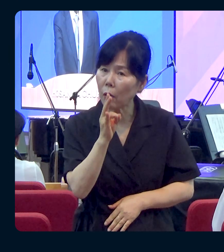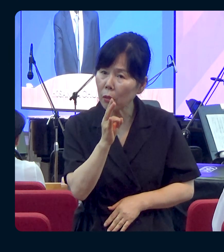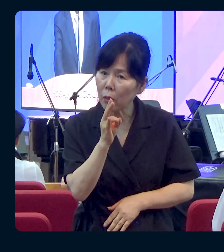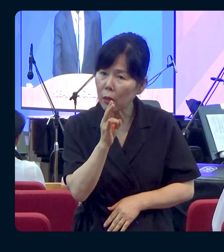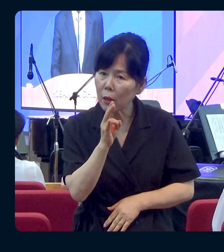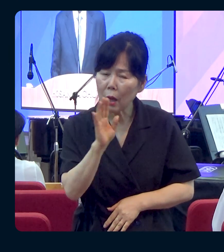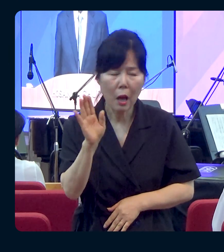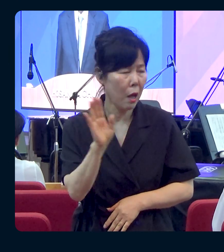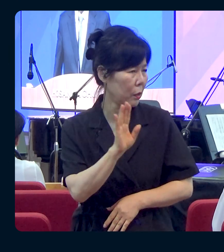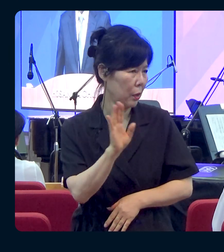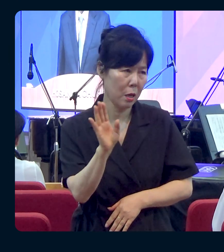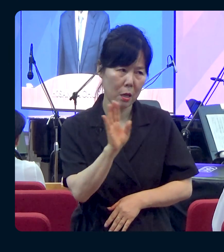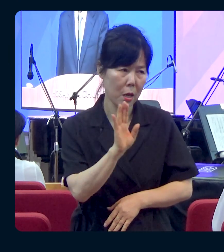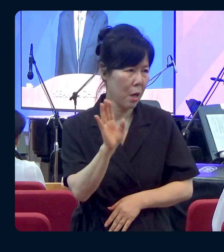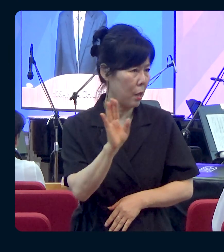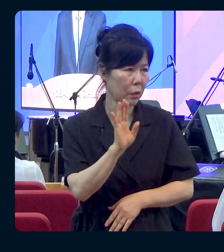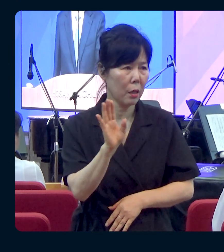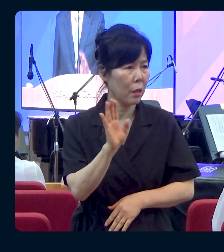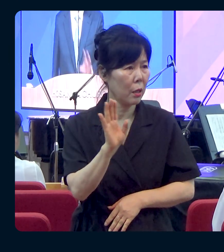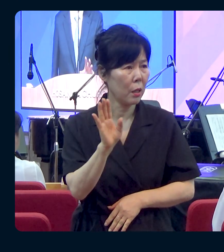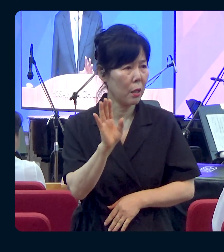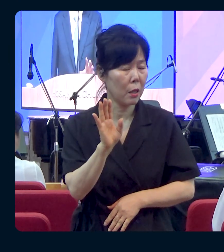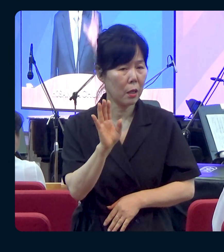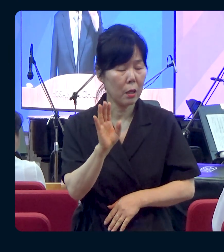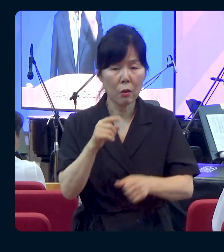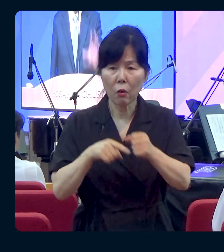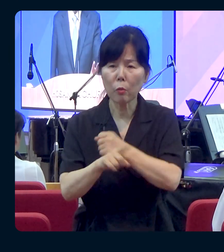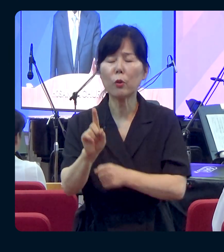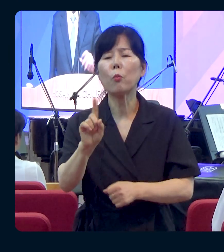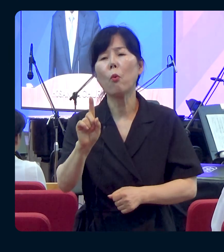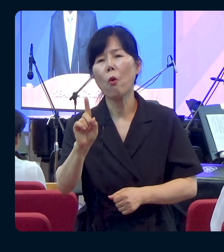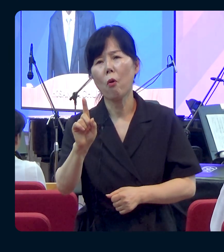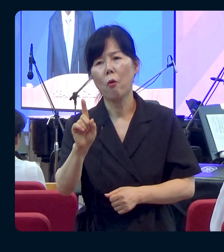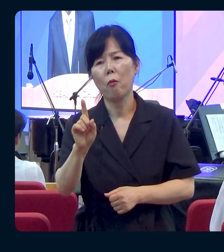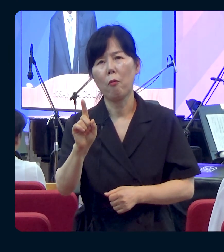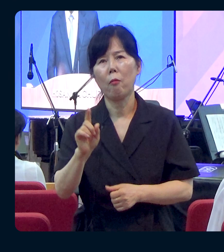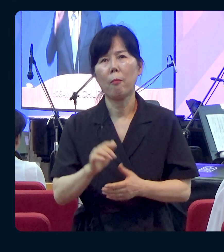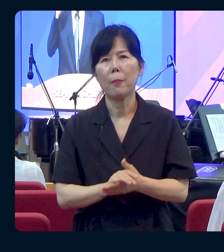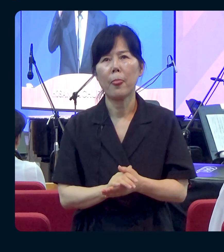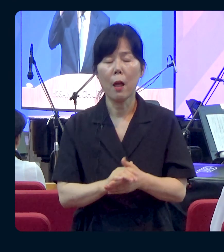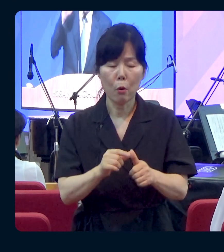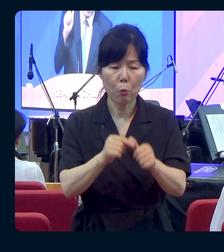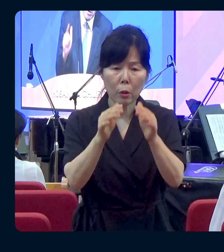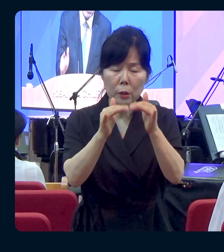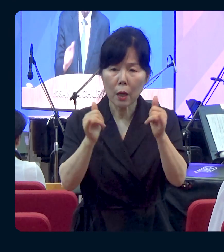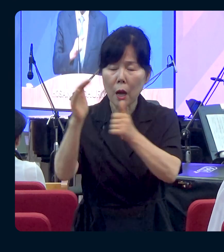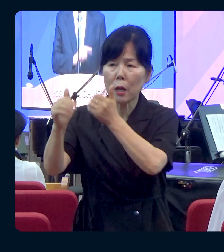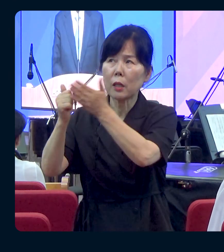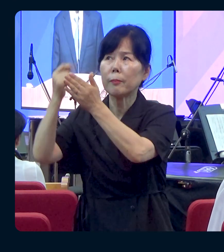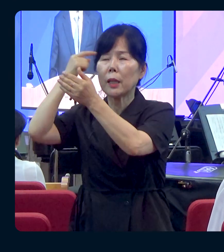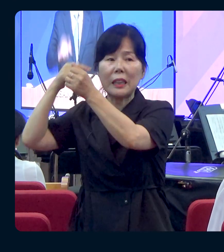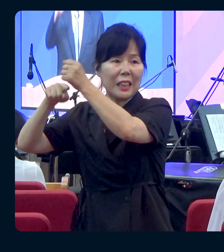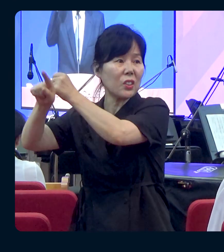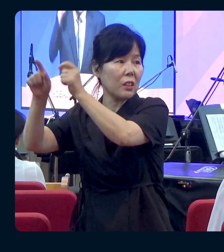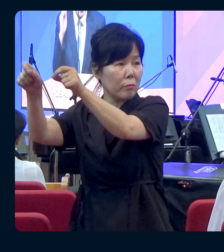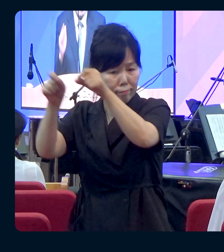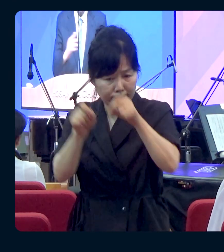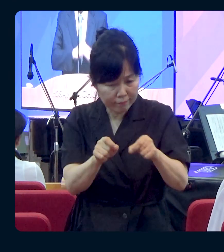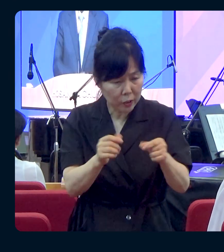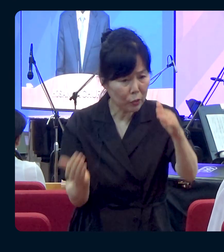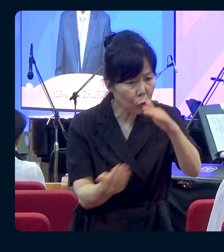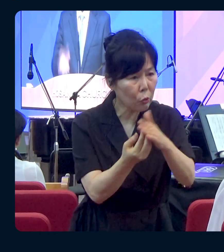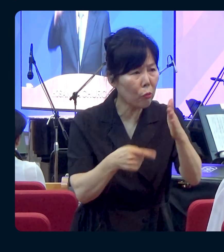말이에요. 아니죠. 그런 말씀 아닙니다. 이 말씀의 뜻은 그런 뜻이 아니에요. 메시아가 하나님의 뜻을 이루기